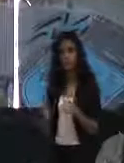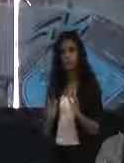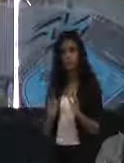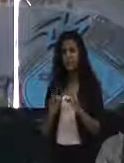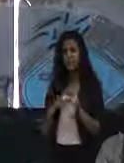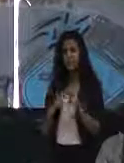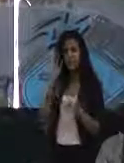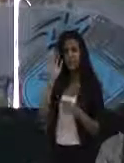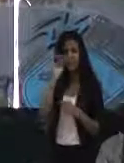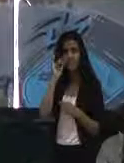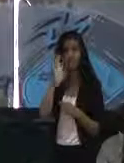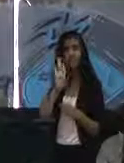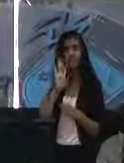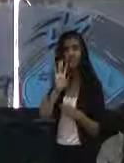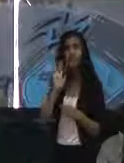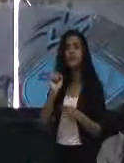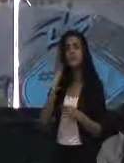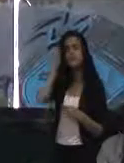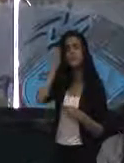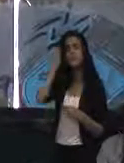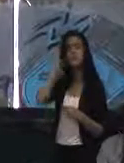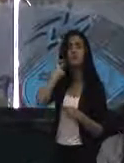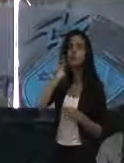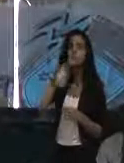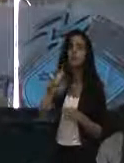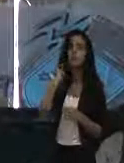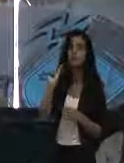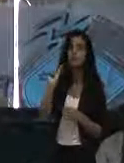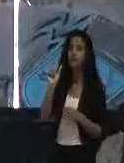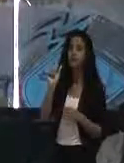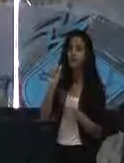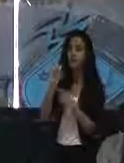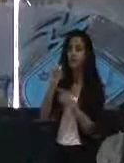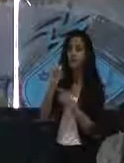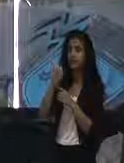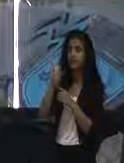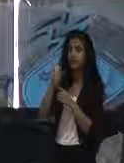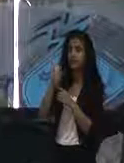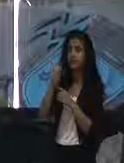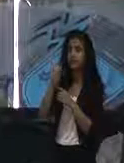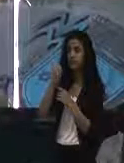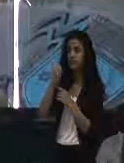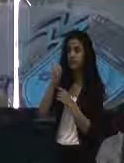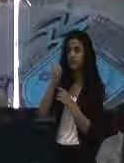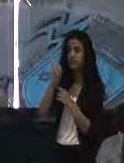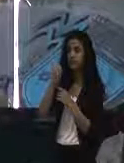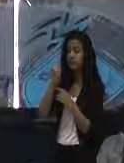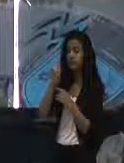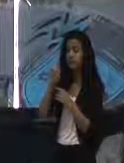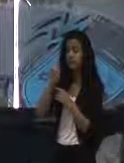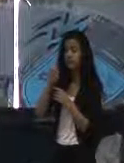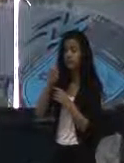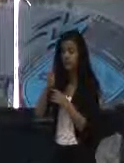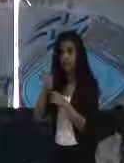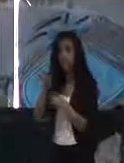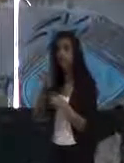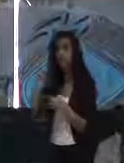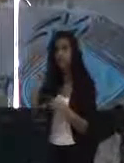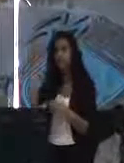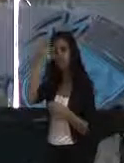origem latina da palavra inveja, invidere, que significa não ver, com o tempo essa